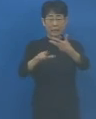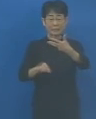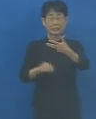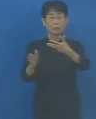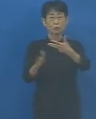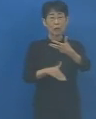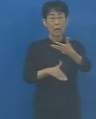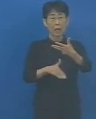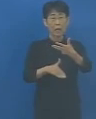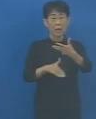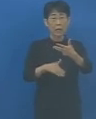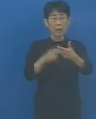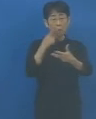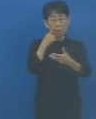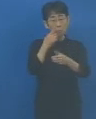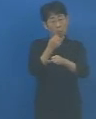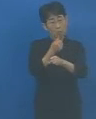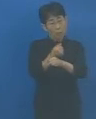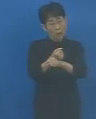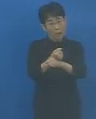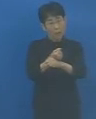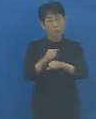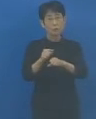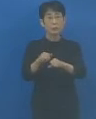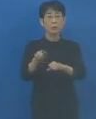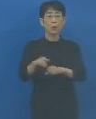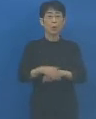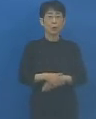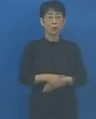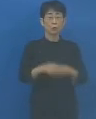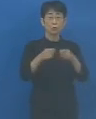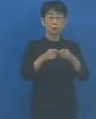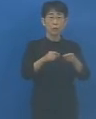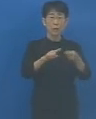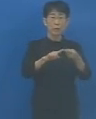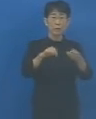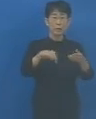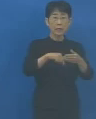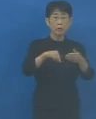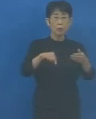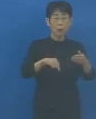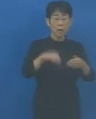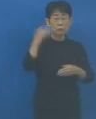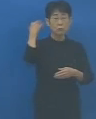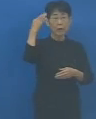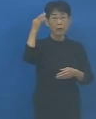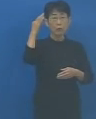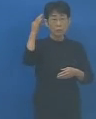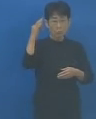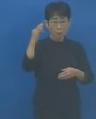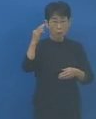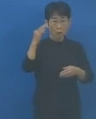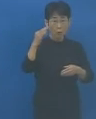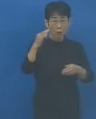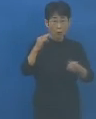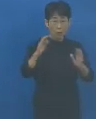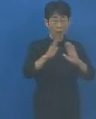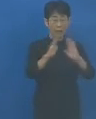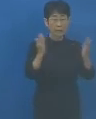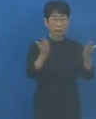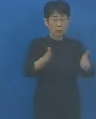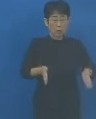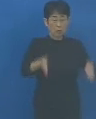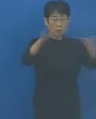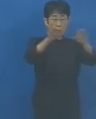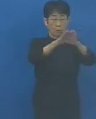テストをしてみようと、実証事業をしようと、具体的には倉吉の円形劇場におきまして、アバ